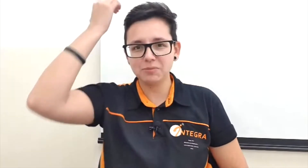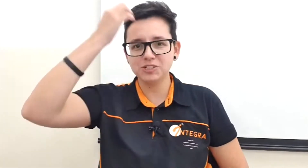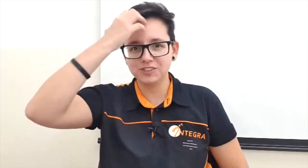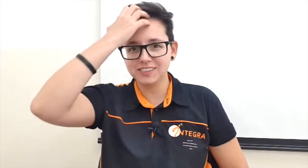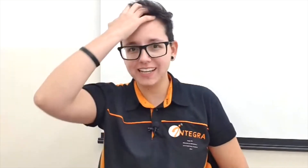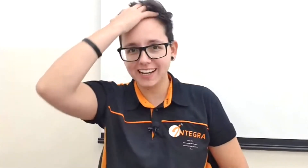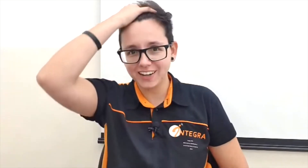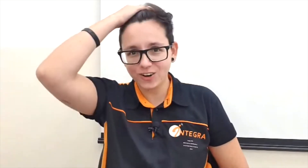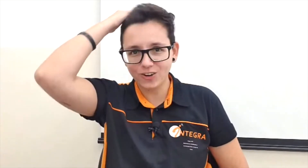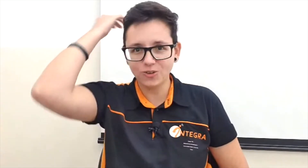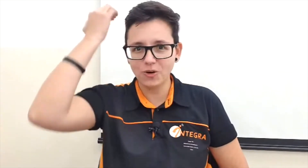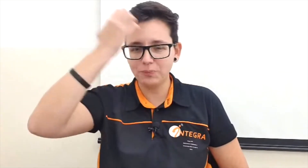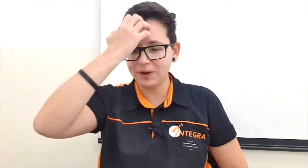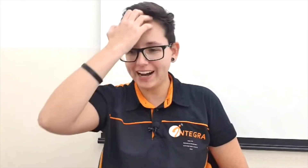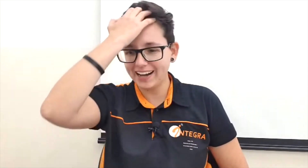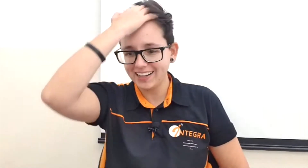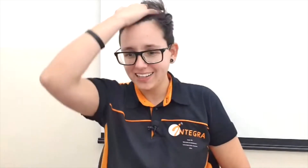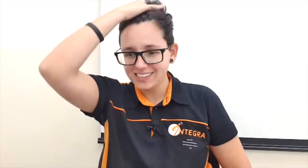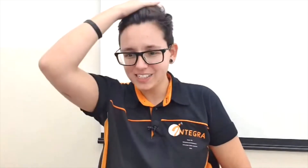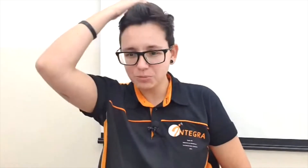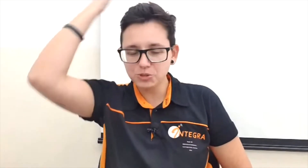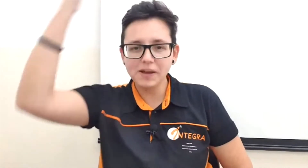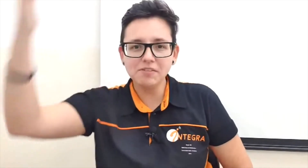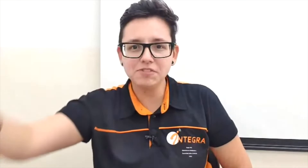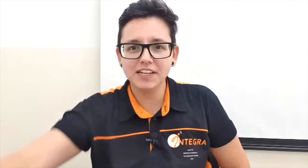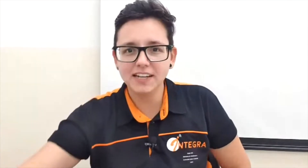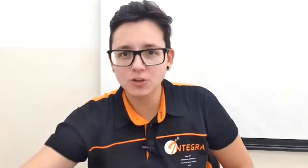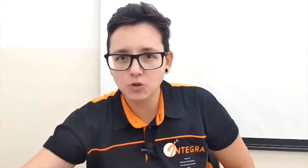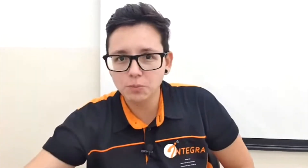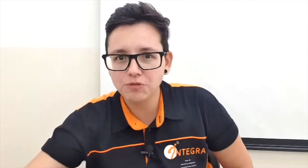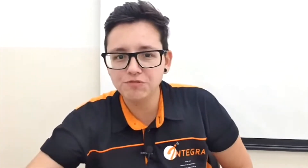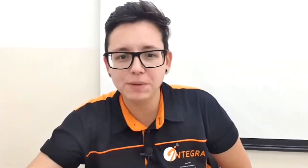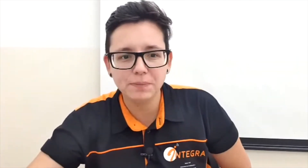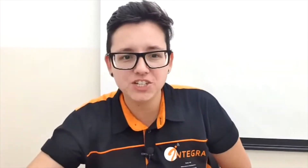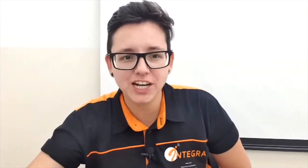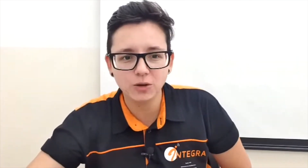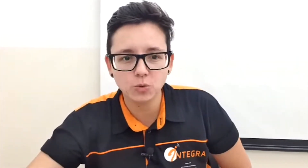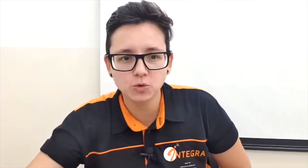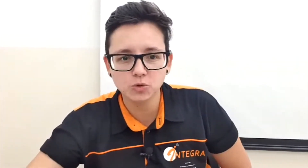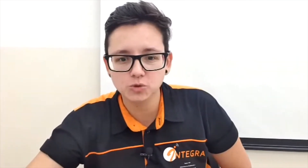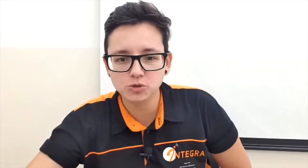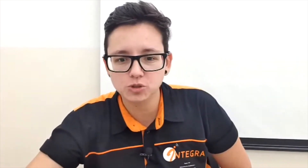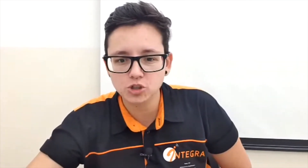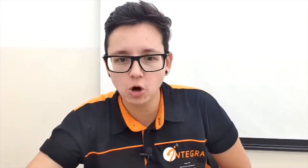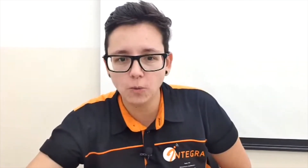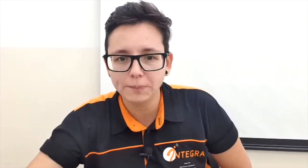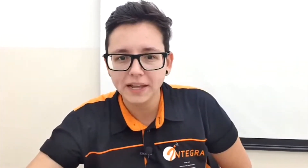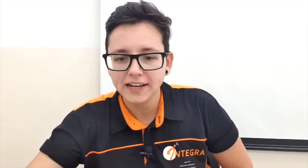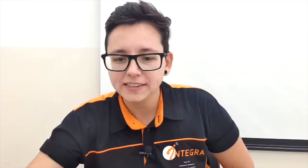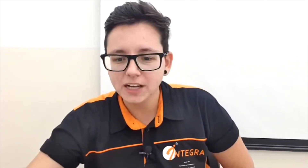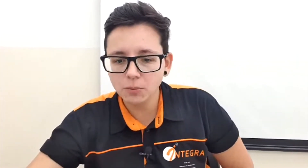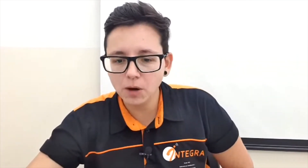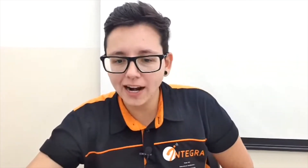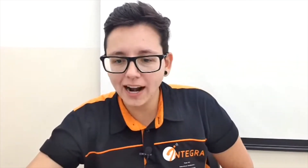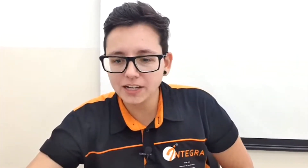de você, Carol. Opa! Seja muito bem-vinda aí ao grupo VIP de alunos. Show! Então, bora lá,